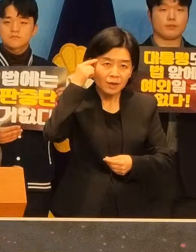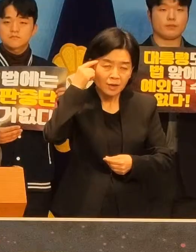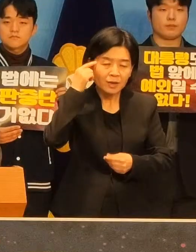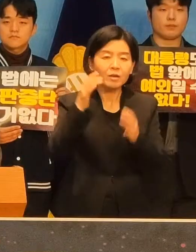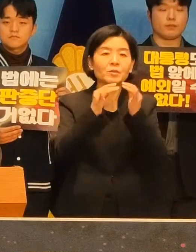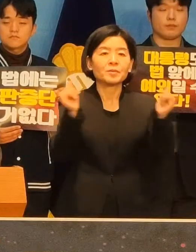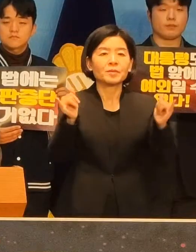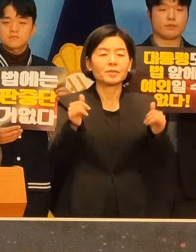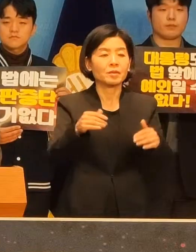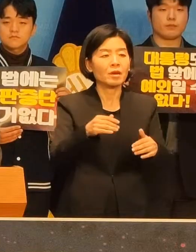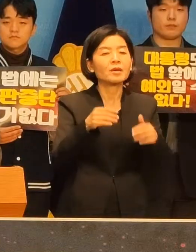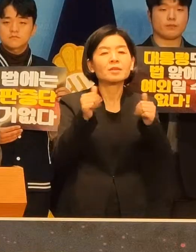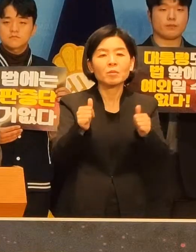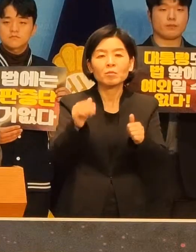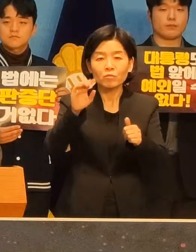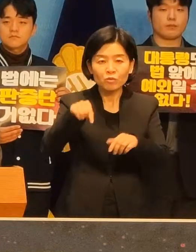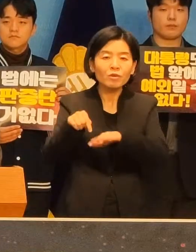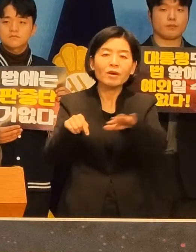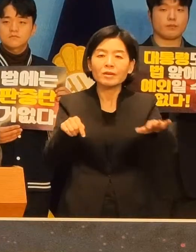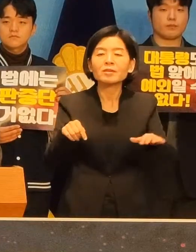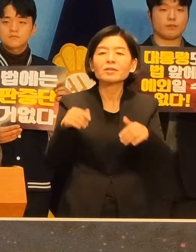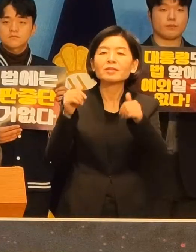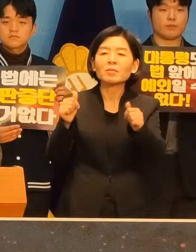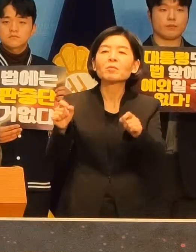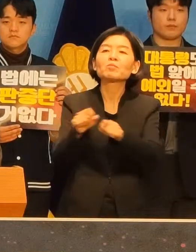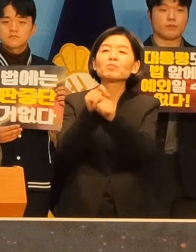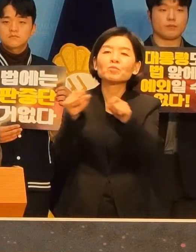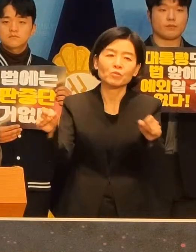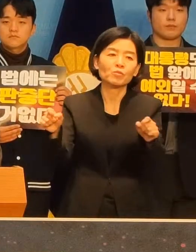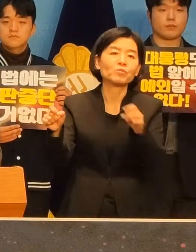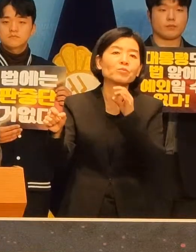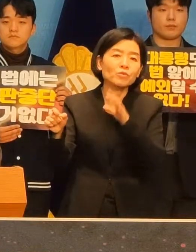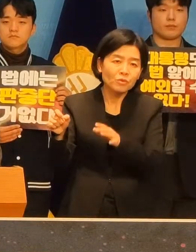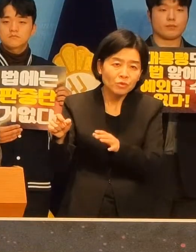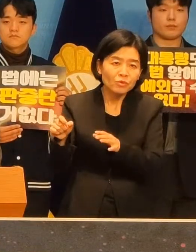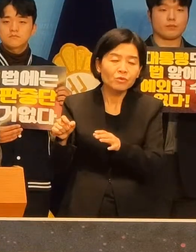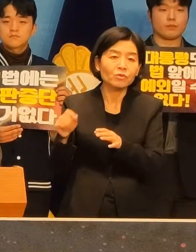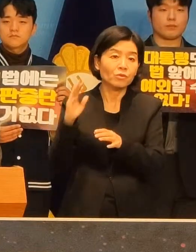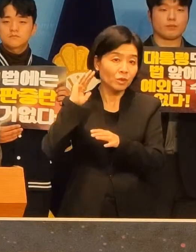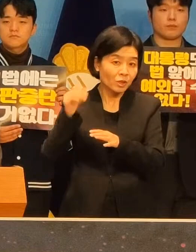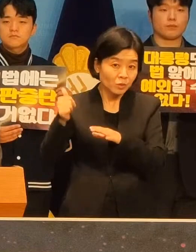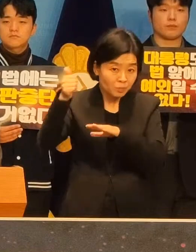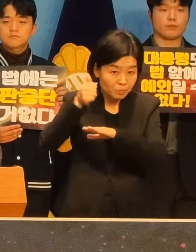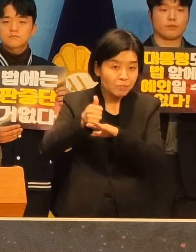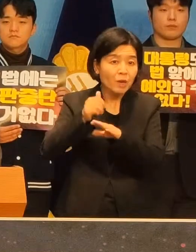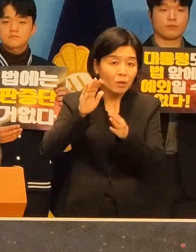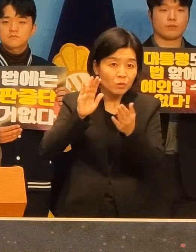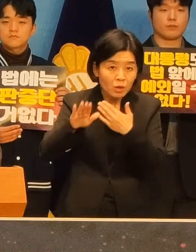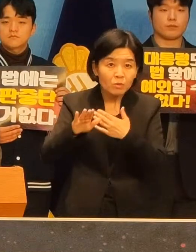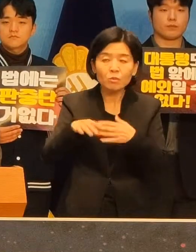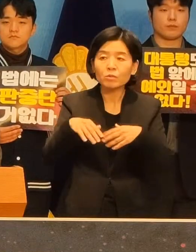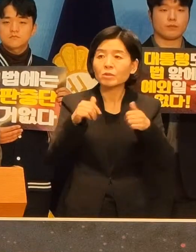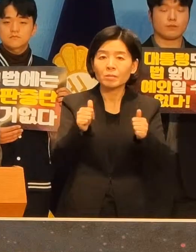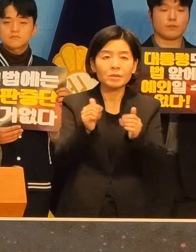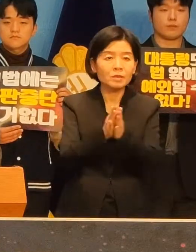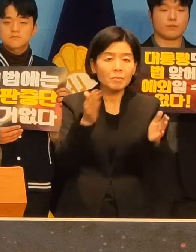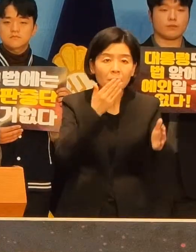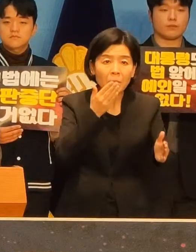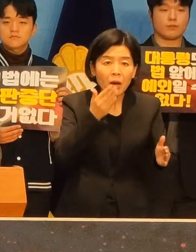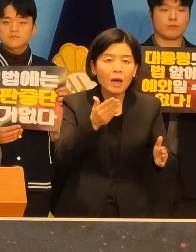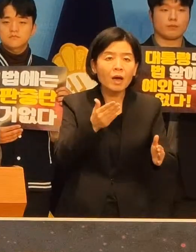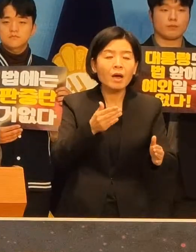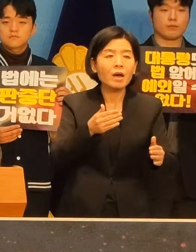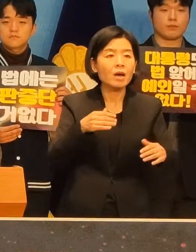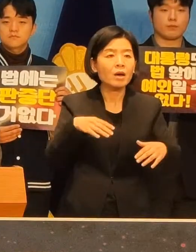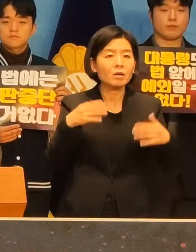국민과 사법부는 잠정 유예를 준 것이지 임기 중 언제든 재판은 재개될 수 있다는 것은 진영을